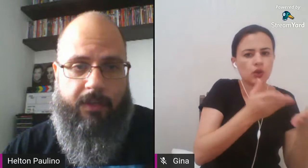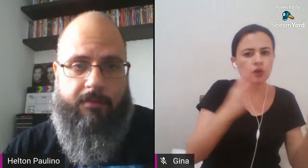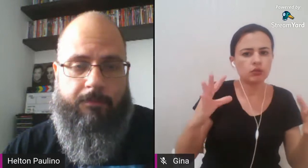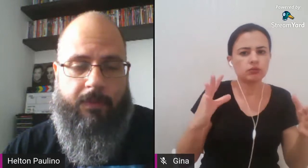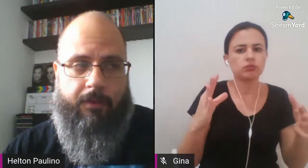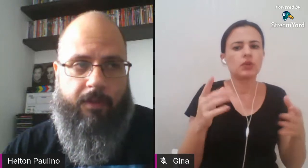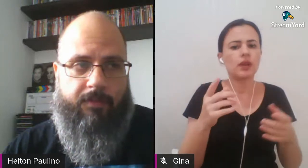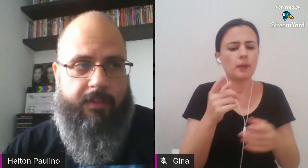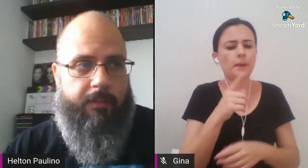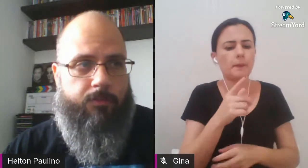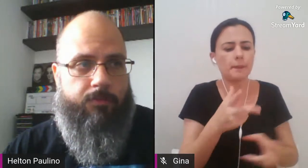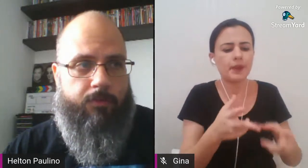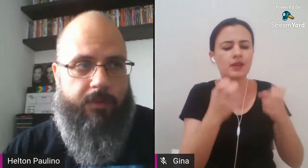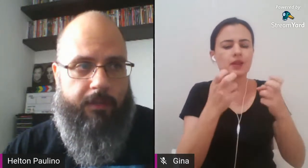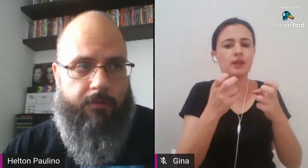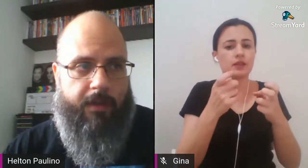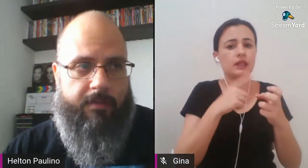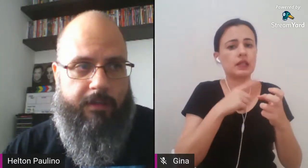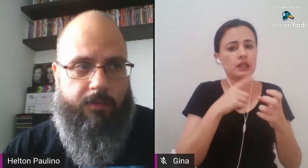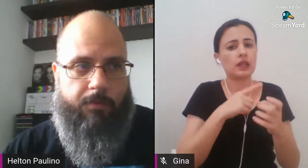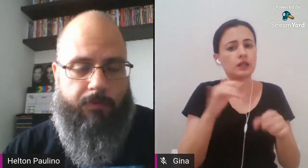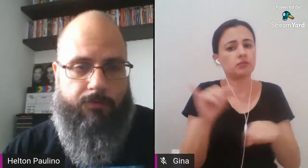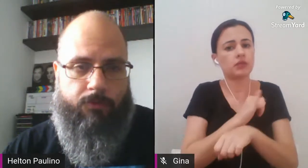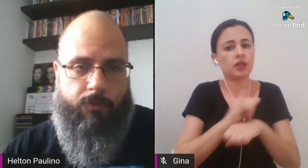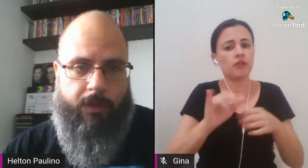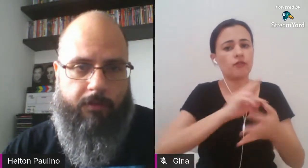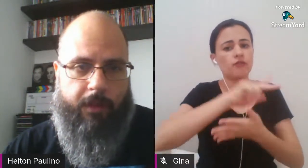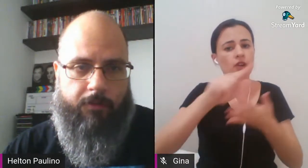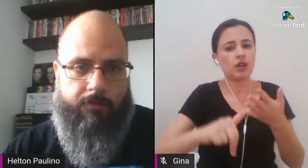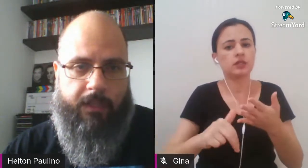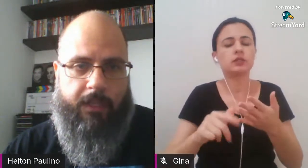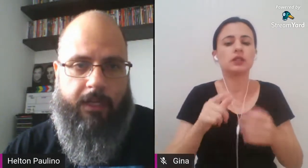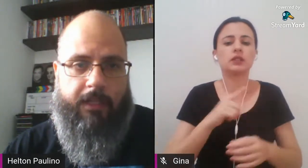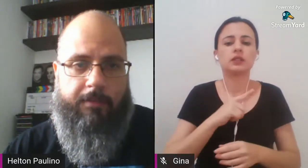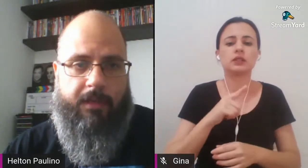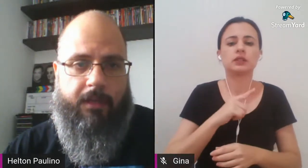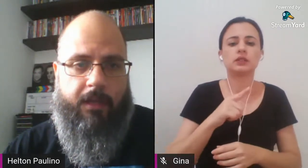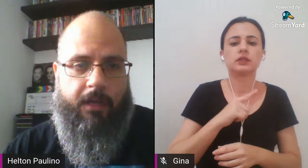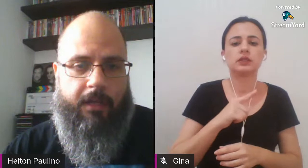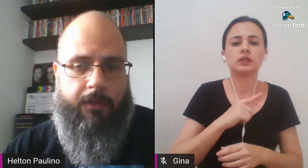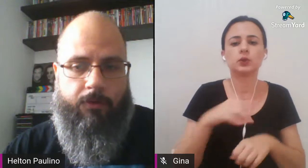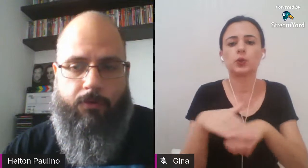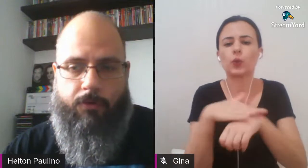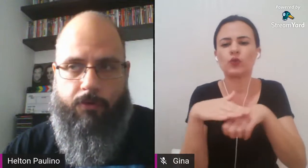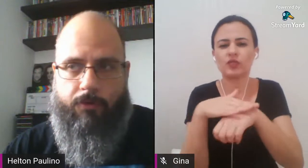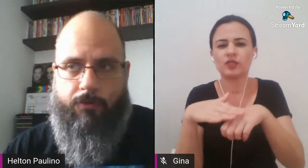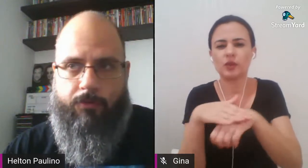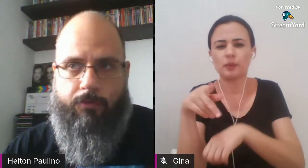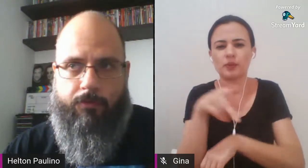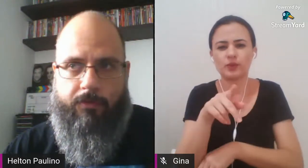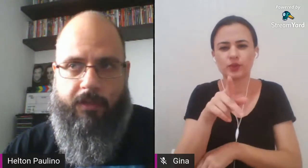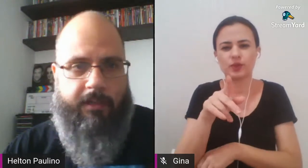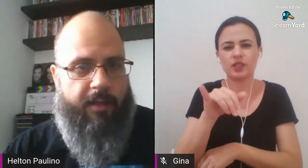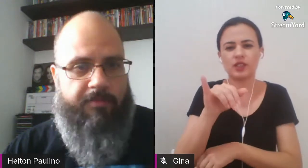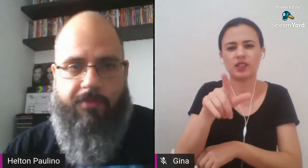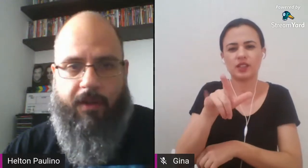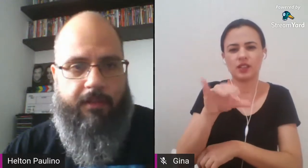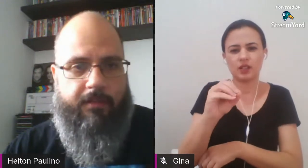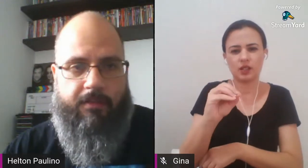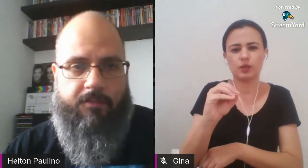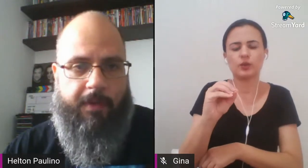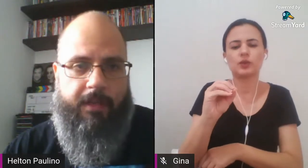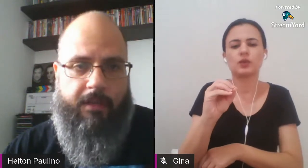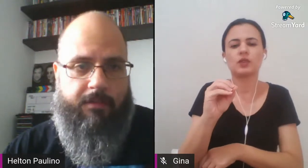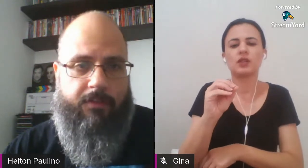e são infinitas. Eu estava tendo um contato recente com o professor Duílio, da nossa unidade acadêmica, e ele estava